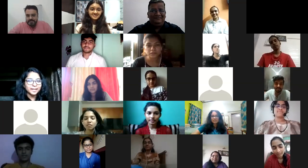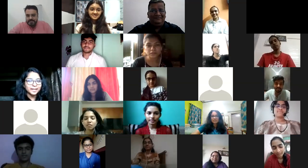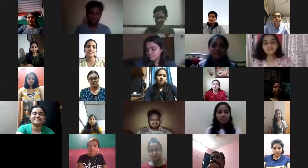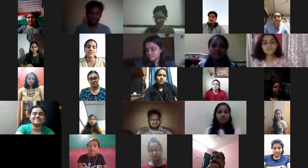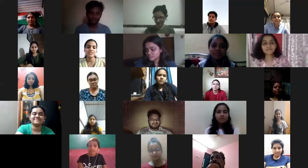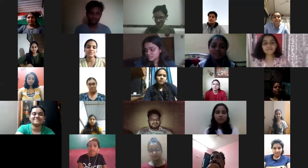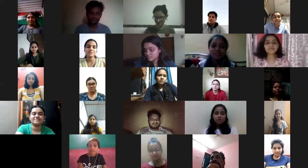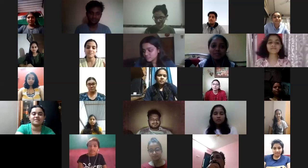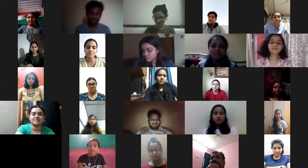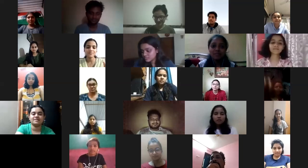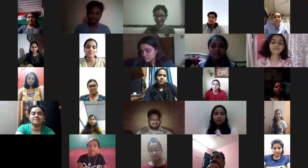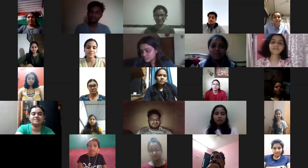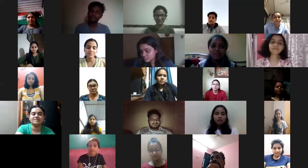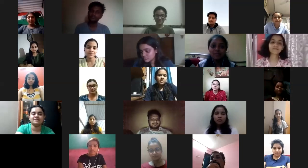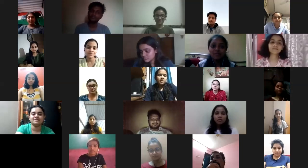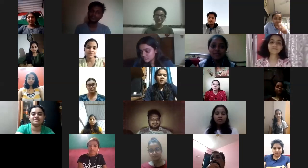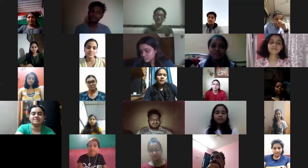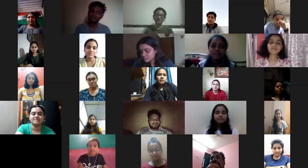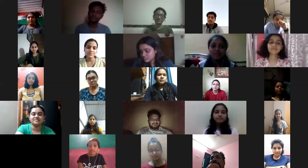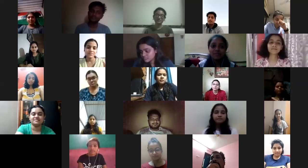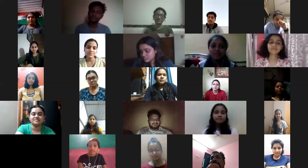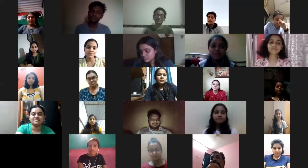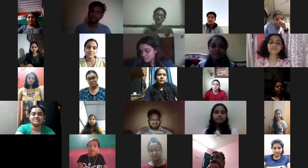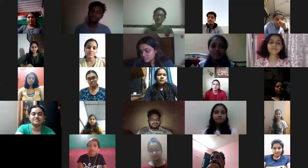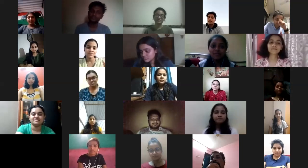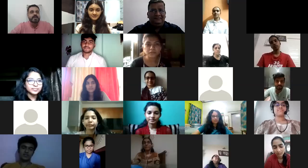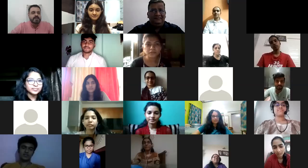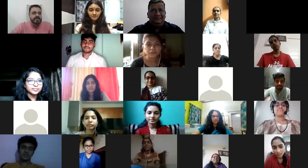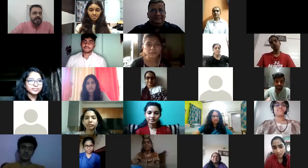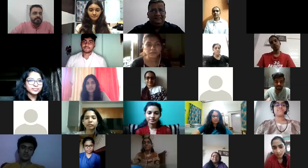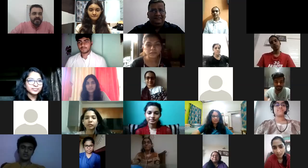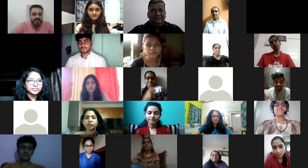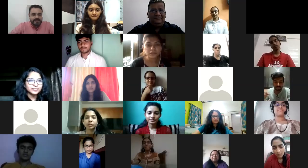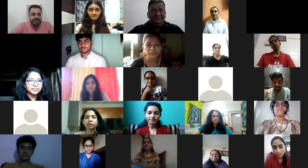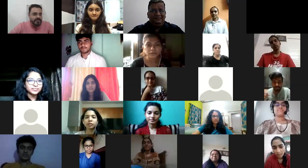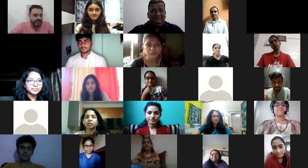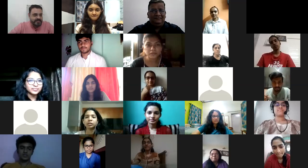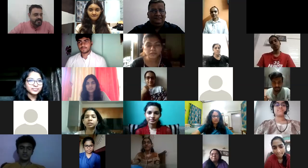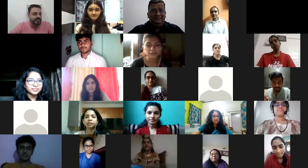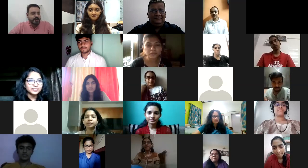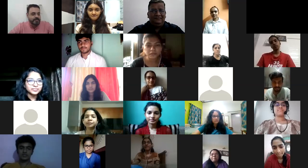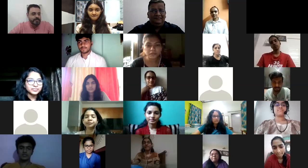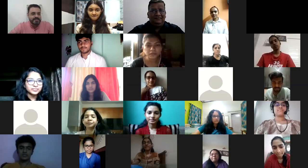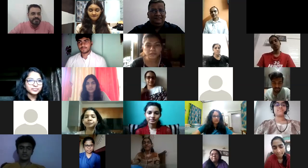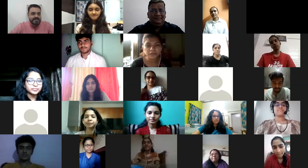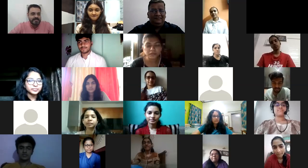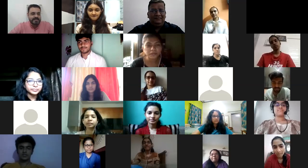every aspect of our lives. Sorry. आप हम बोलेंगे क्या? Pardon, sorry, if you're not able to listen, isn't